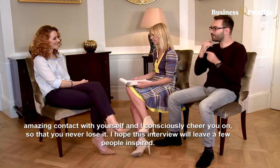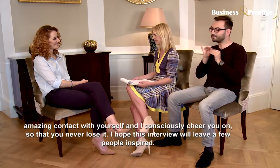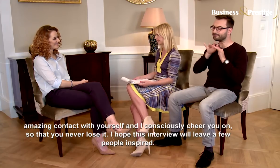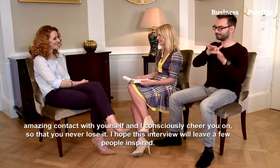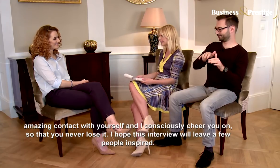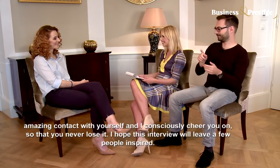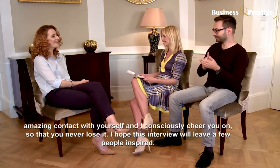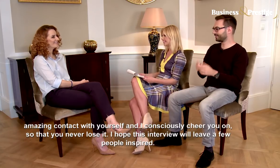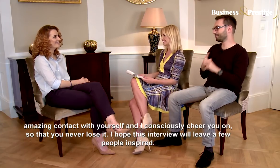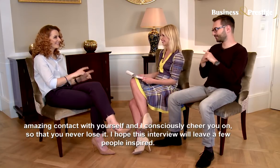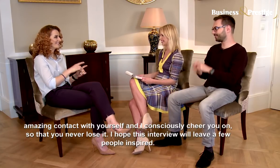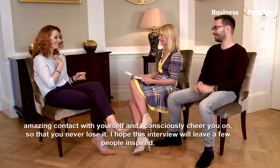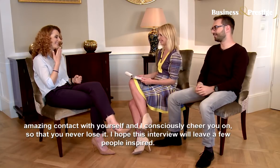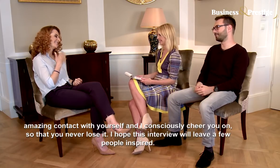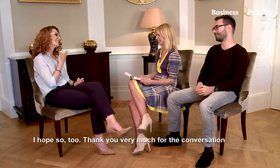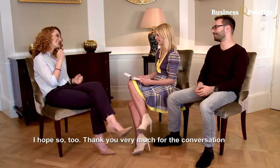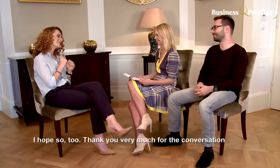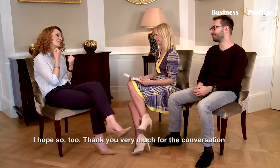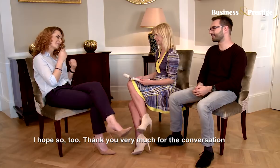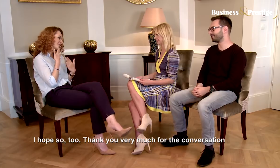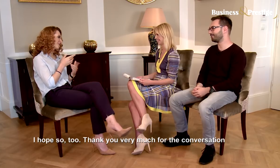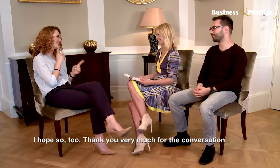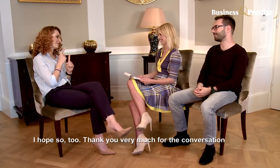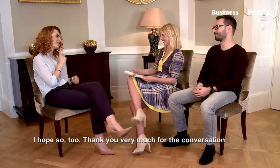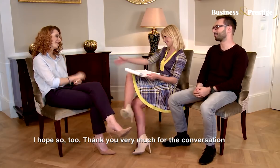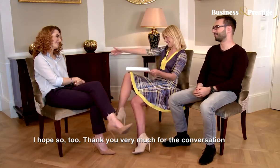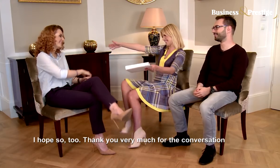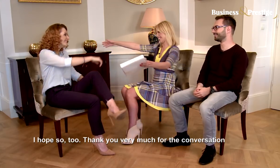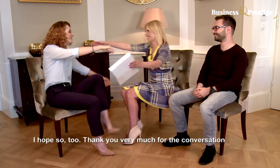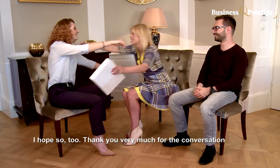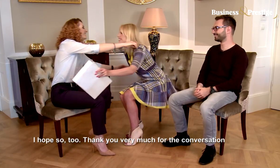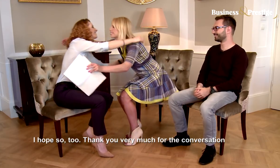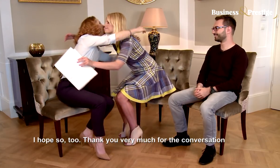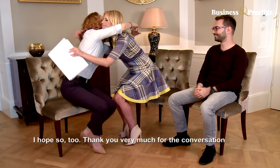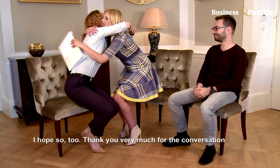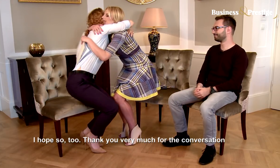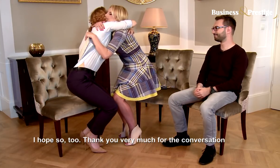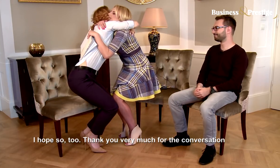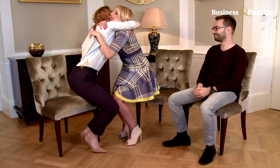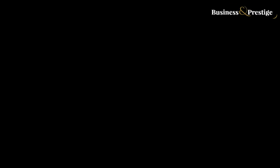Ja też mam taką nadzieję. Bardzo ci dziękuję za tę rozmowę. Dzięki.